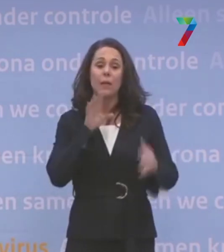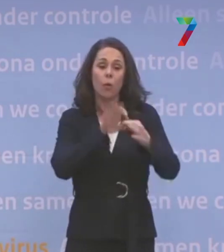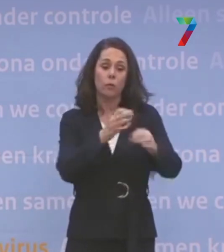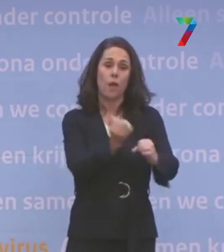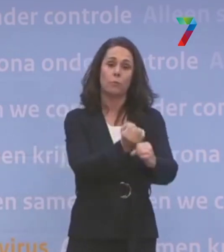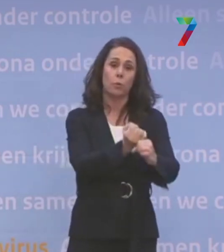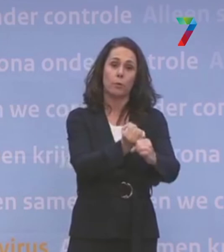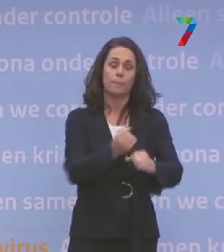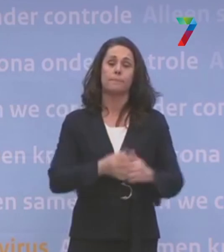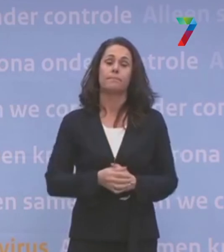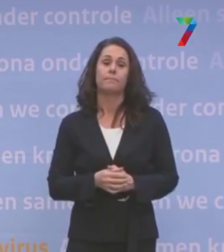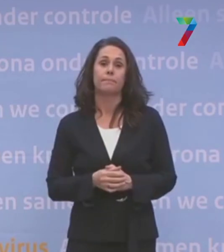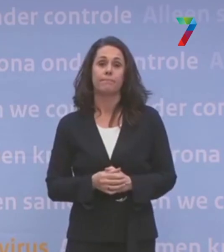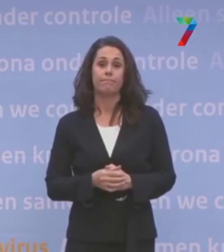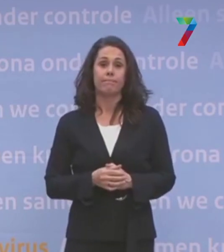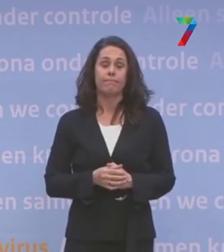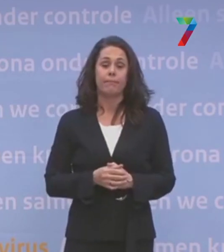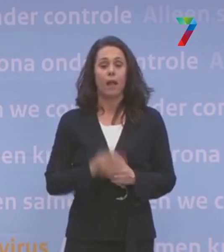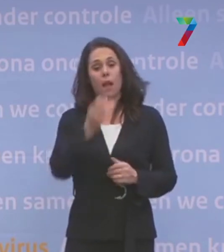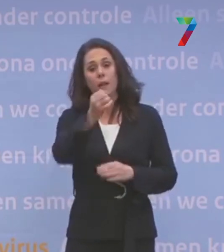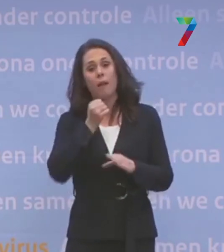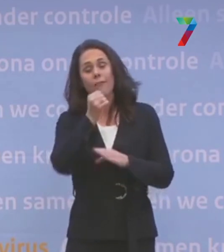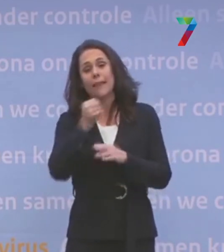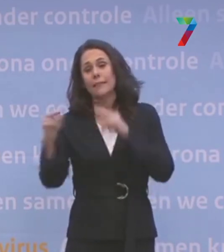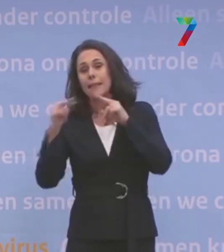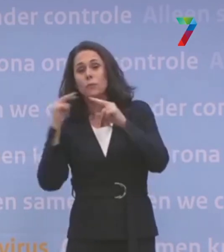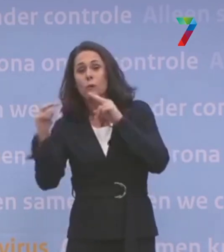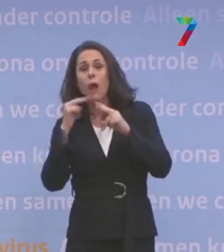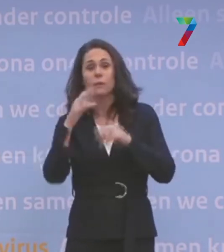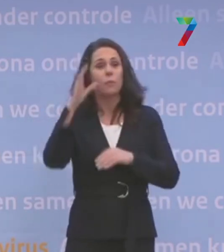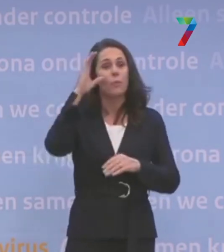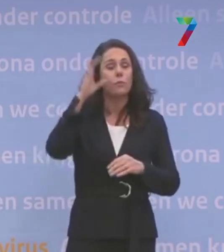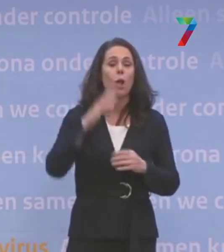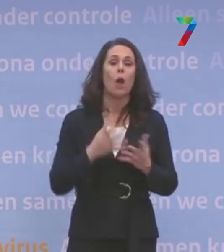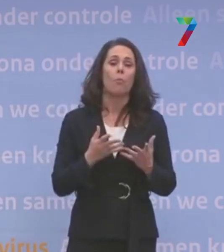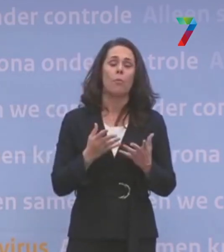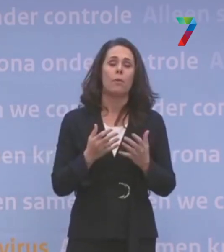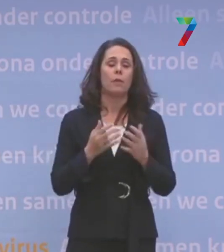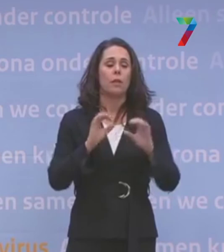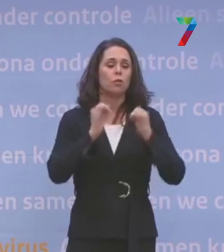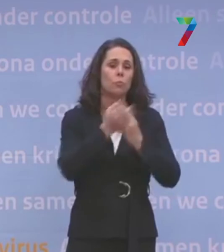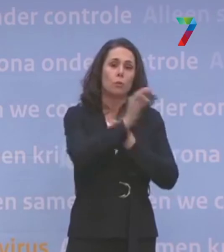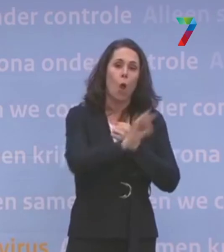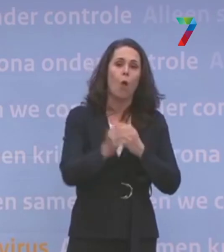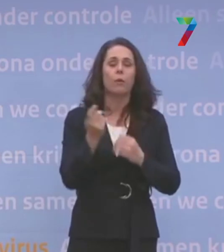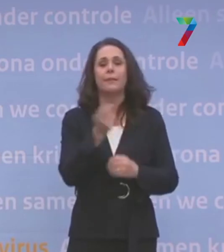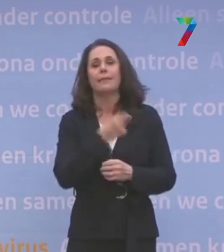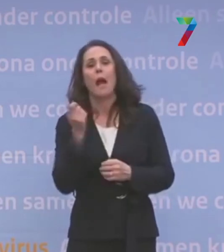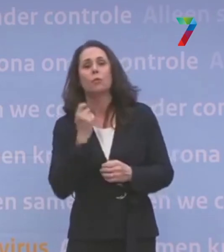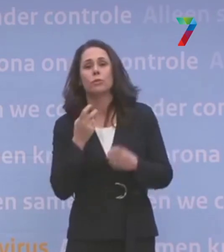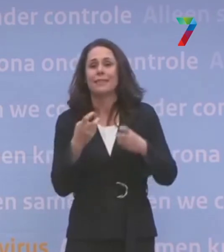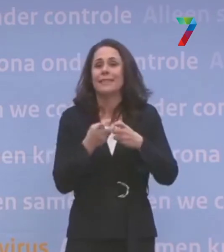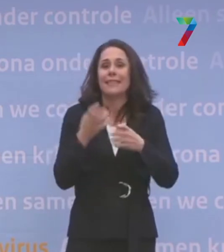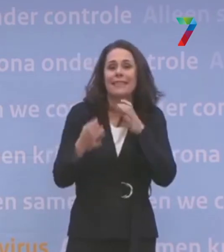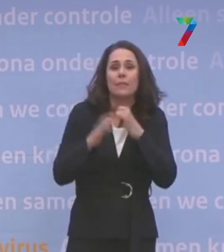contactberoepen. En dat zijn de cafés en restaurants en de bioscopen. En nog een paar sectoren, sportscholen, sauna's, et cetera, de seksindustrie, dat is